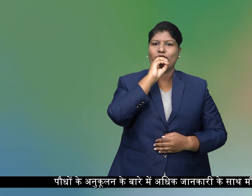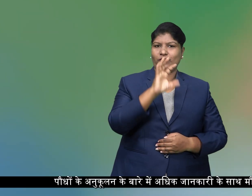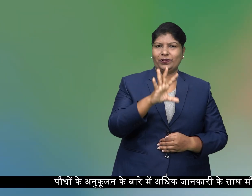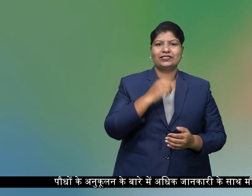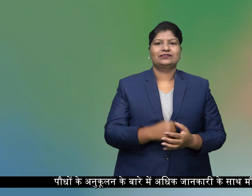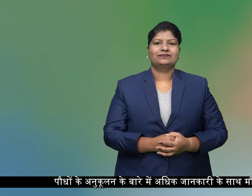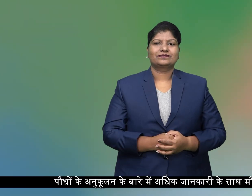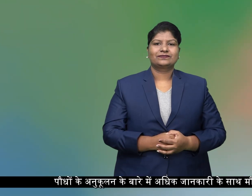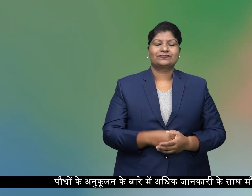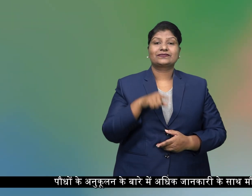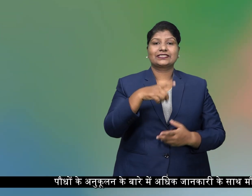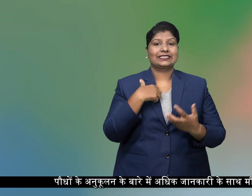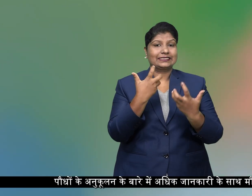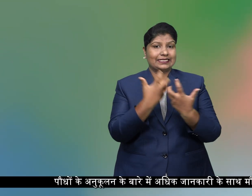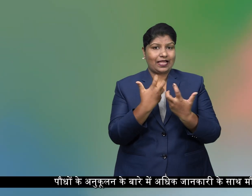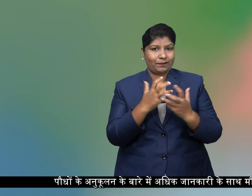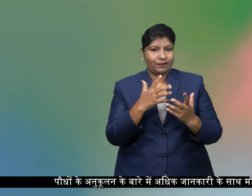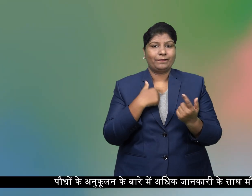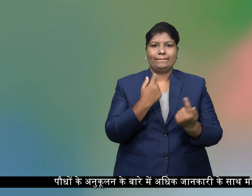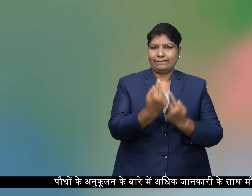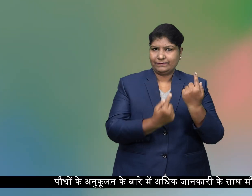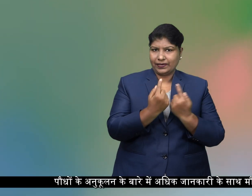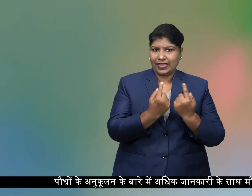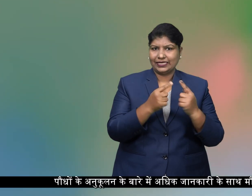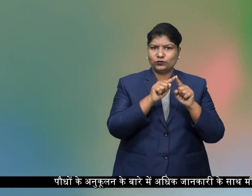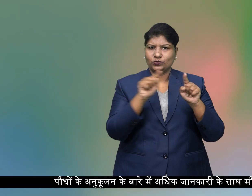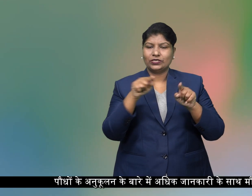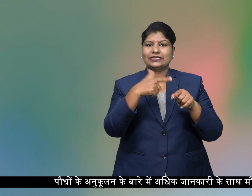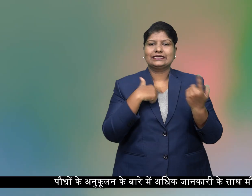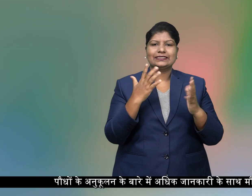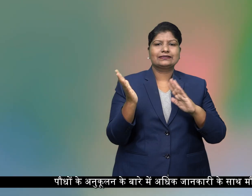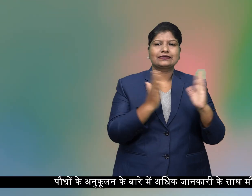पौधों के अनुकूलन के बारे में अधिक जानकारी के साथ मौजूद हूँ।